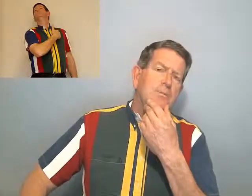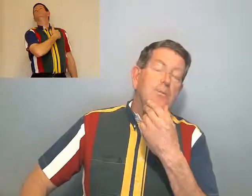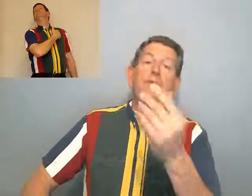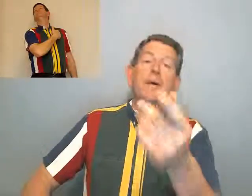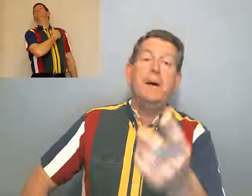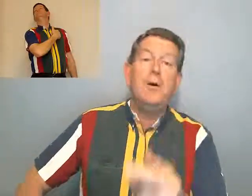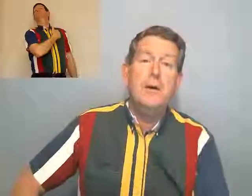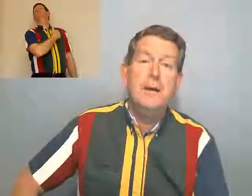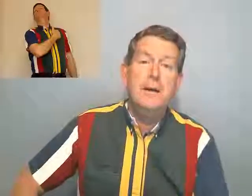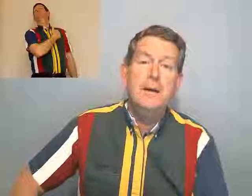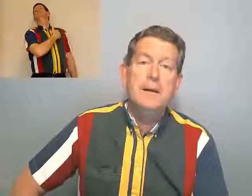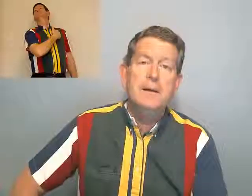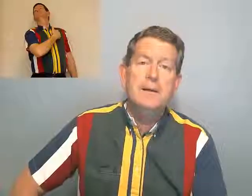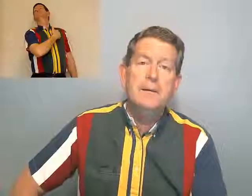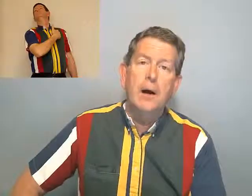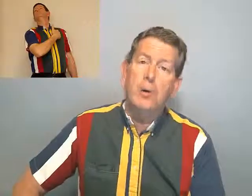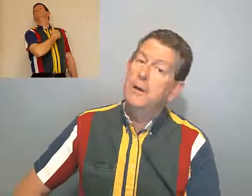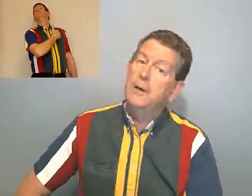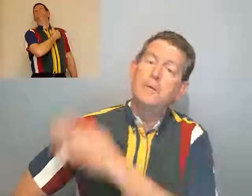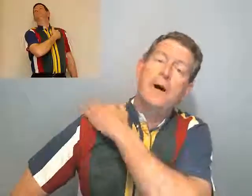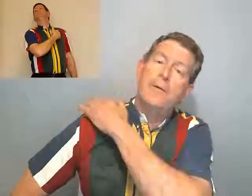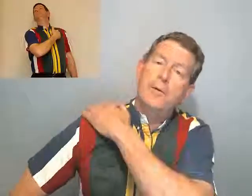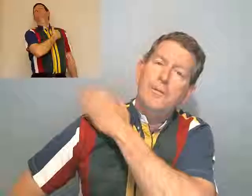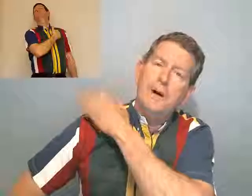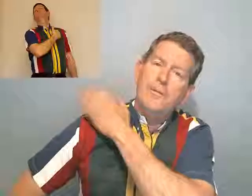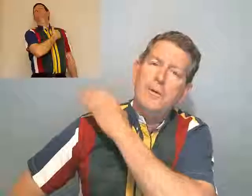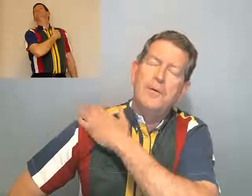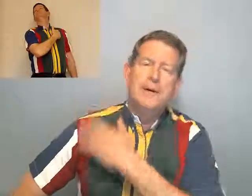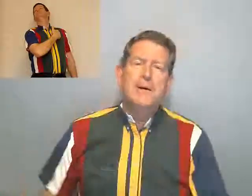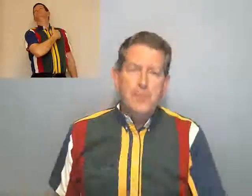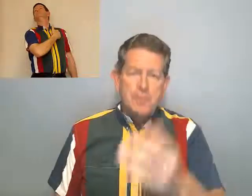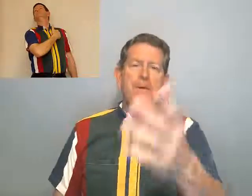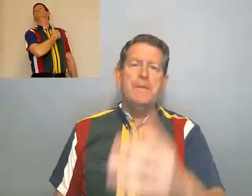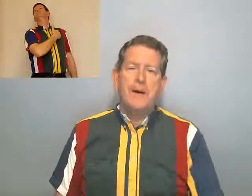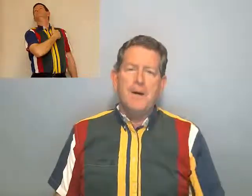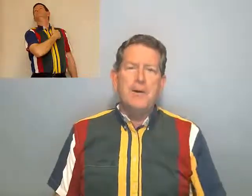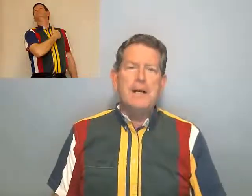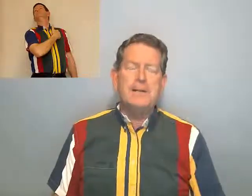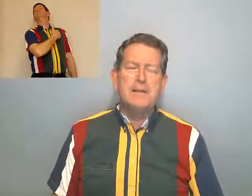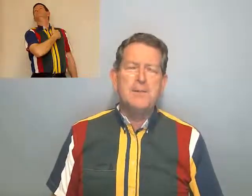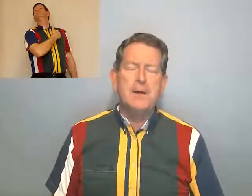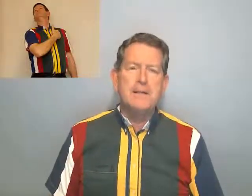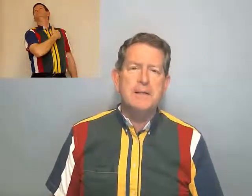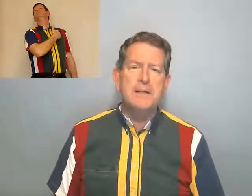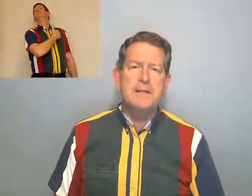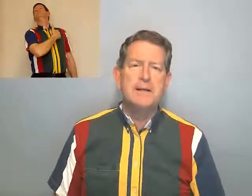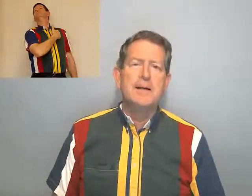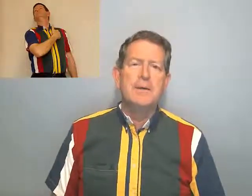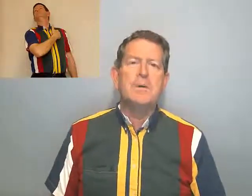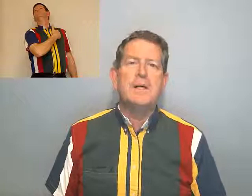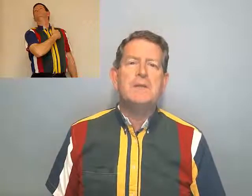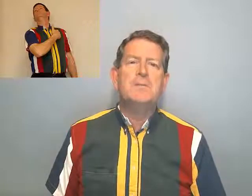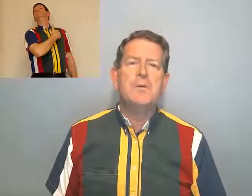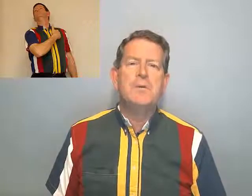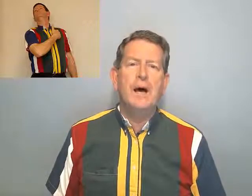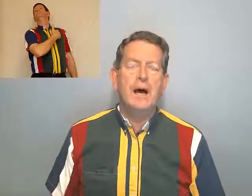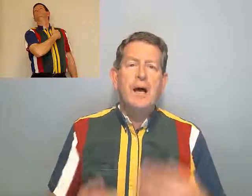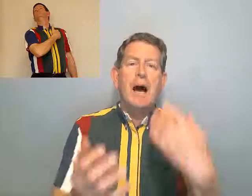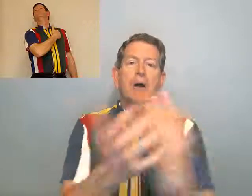pouvez parler anglais? Ah oui, bravo. Vous pouvez parler anglais, ça c'est sûr et certain. Donc ça c'est pouvoir. Alors, avec